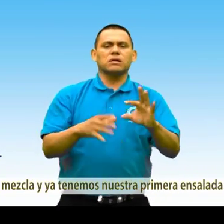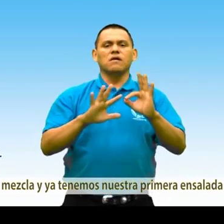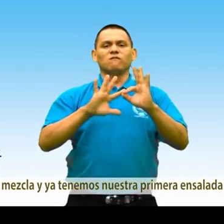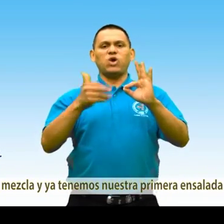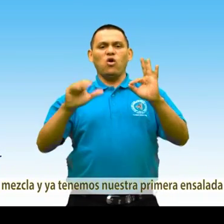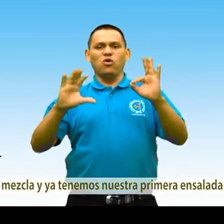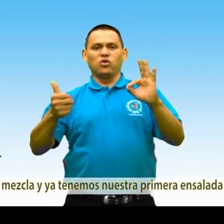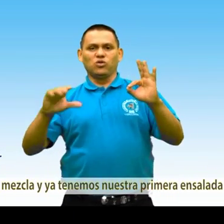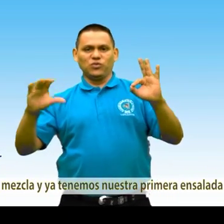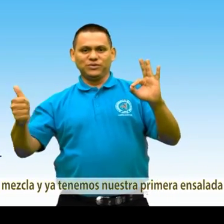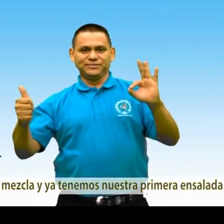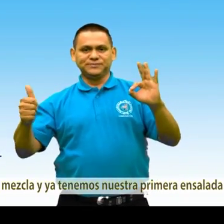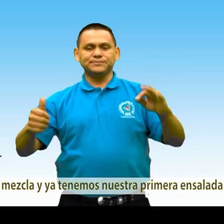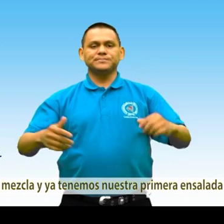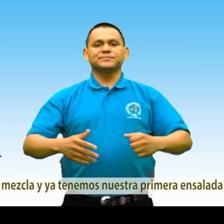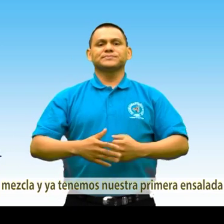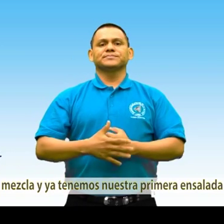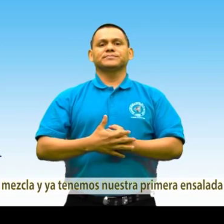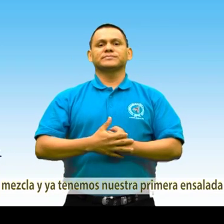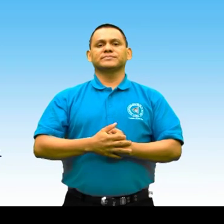nuestra primera ensalada de frutas.